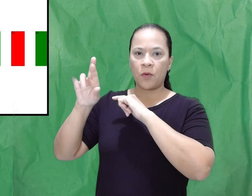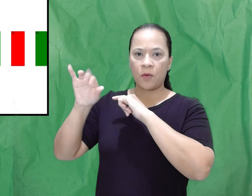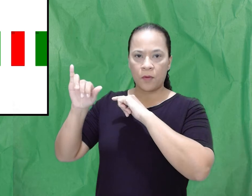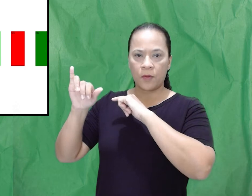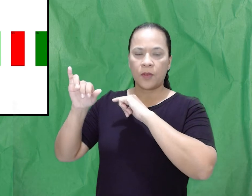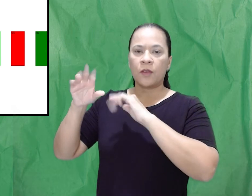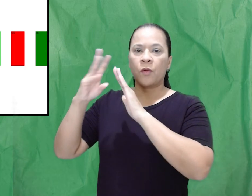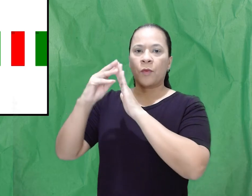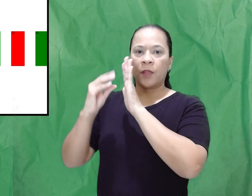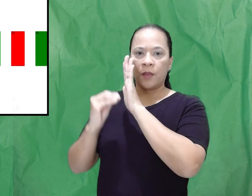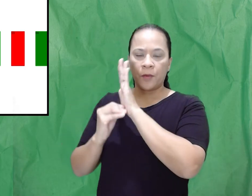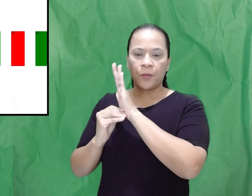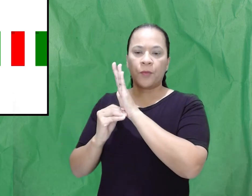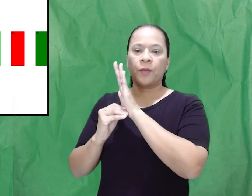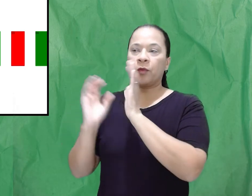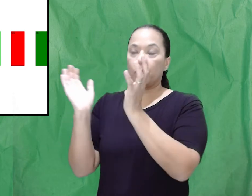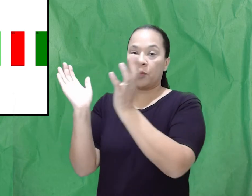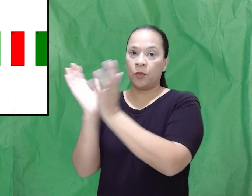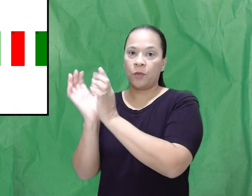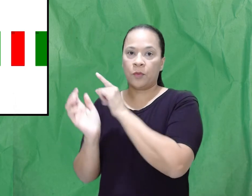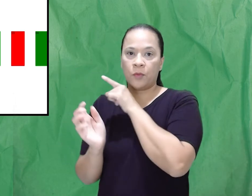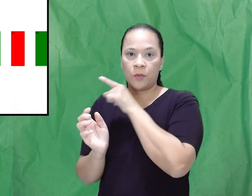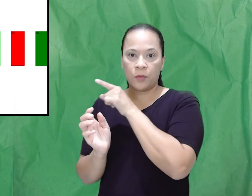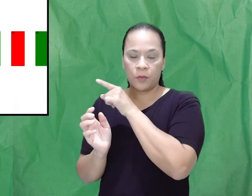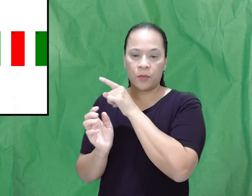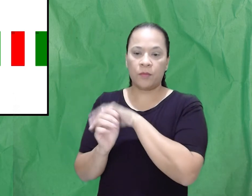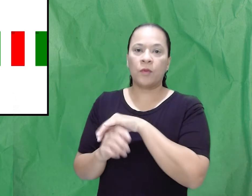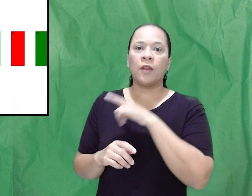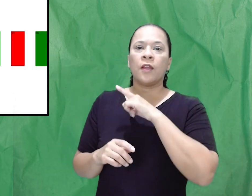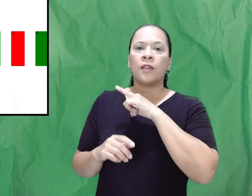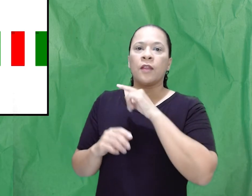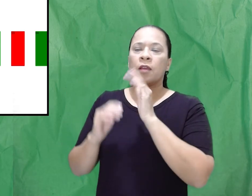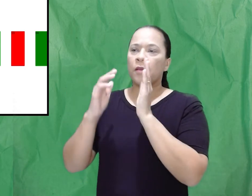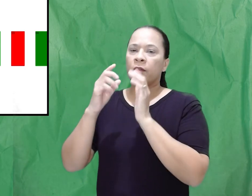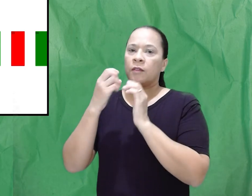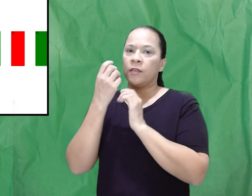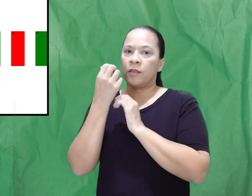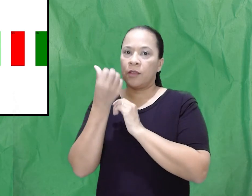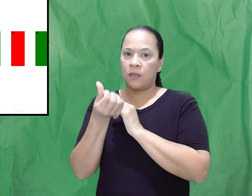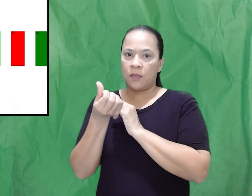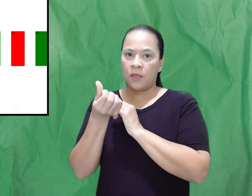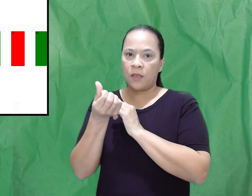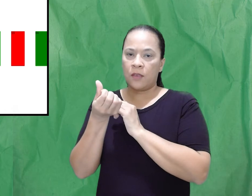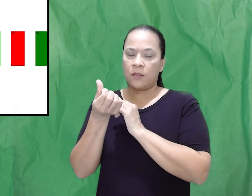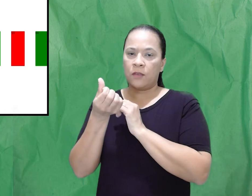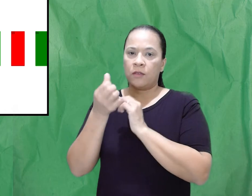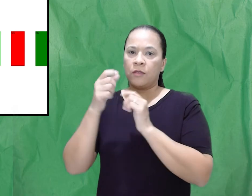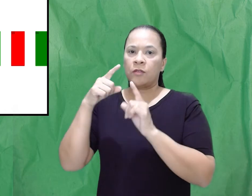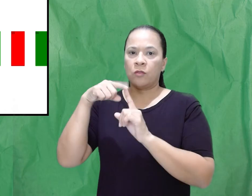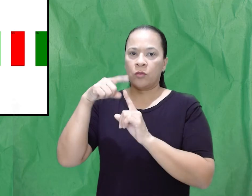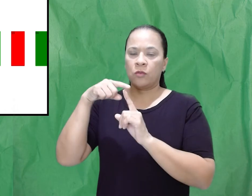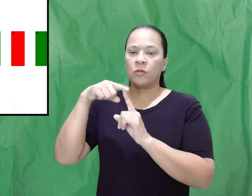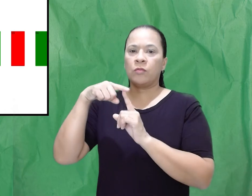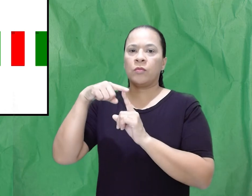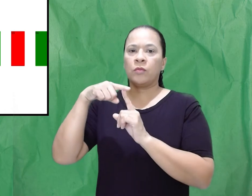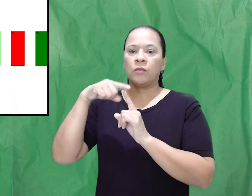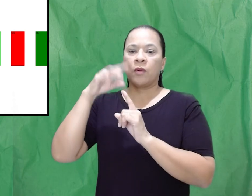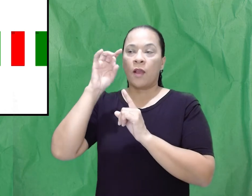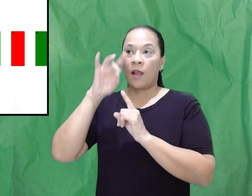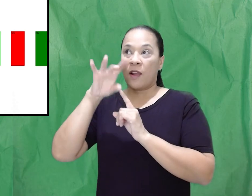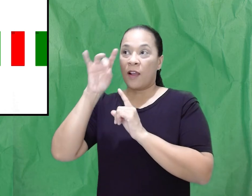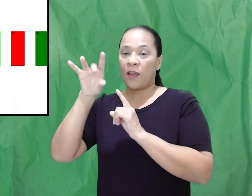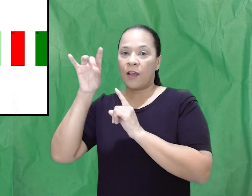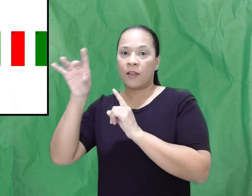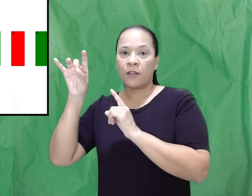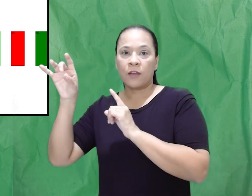classe container. E essa classe vai ter 6 elementos, 6 divs. Cada div vai estar em uma caixa,